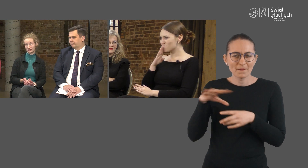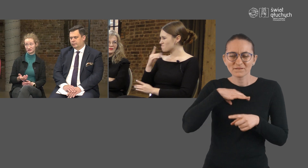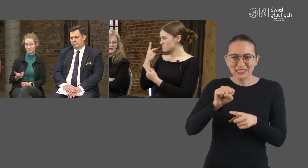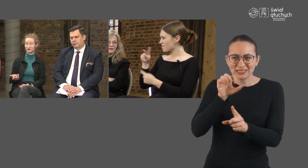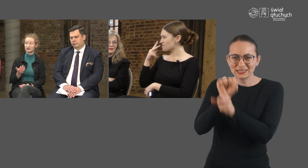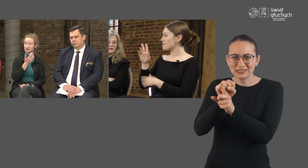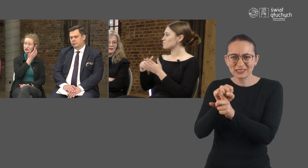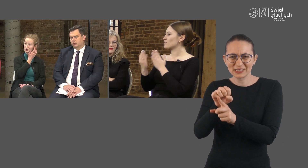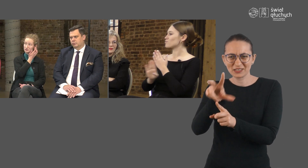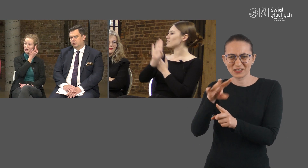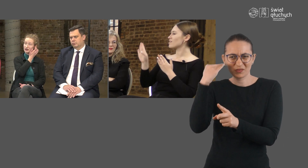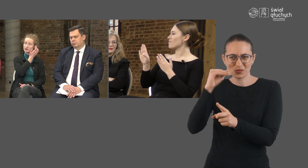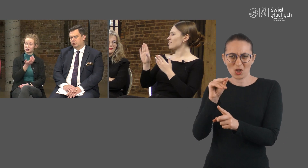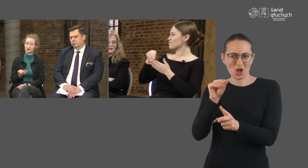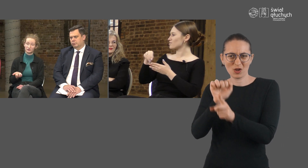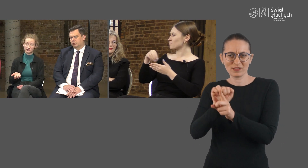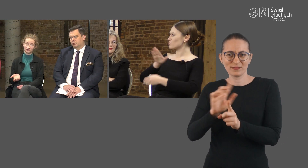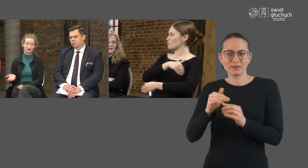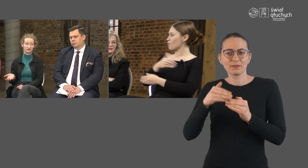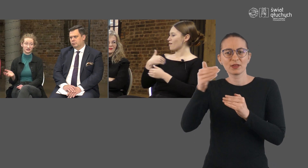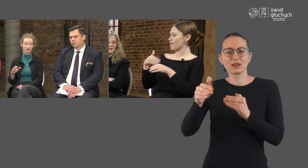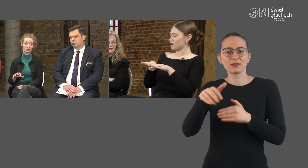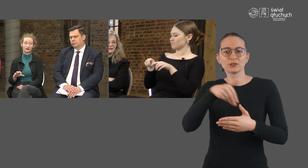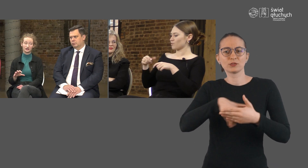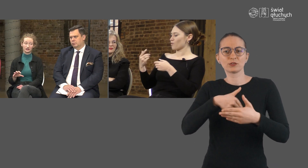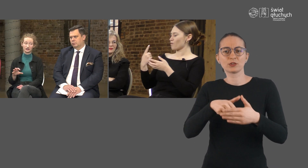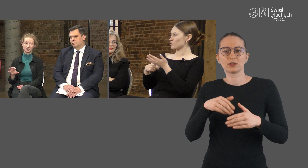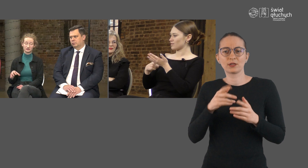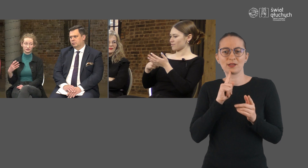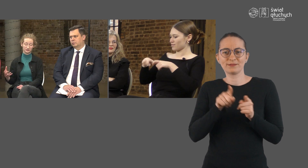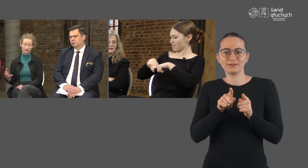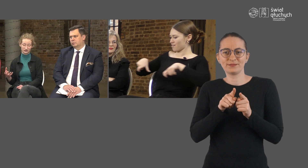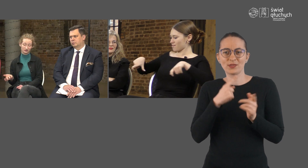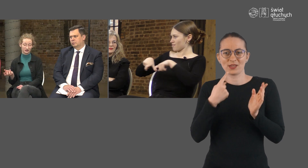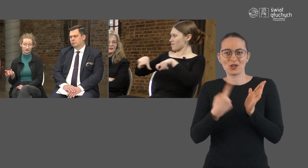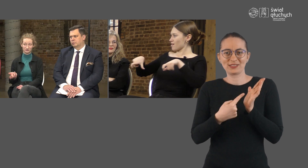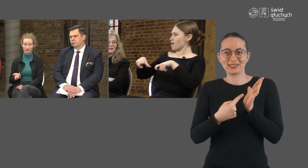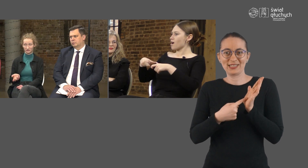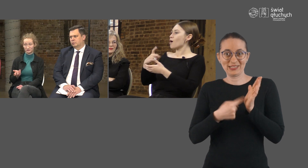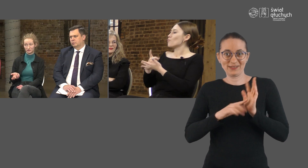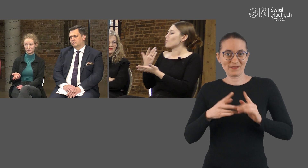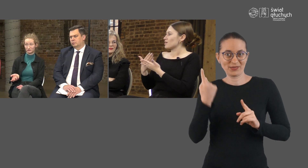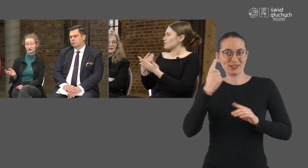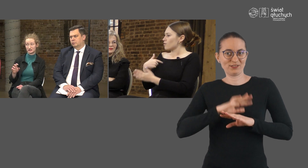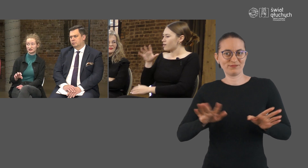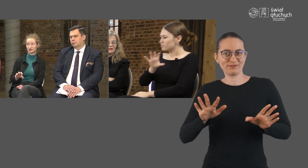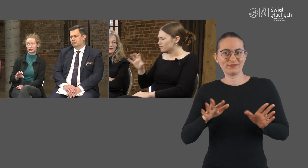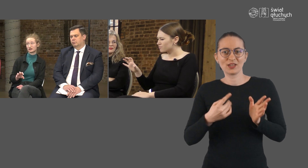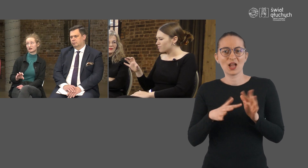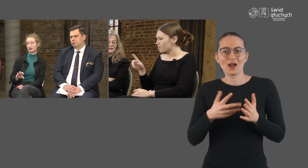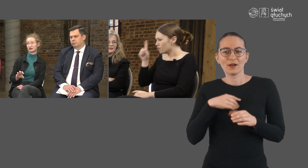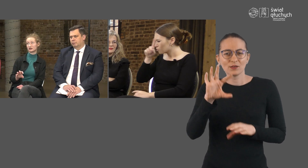w przedstawieniach szkolnych zdarzało się parę razy, że stałam na przykład w ostatnim rzędzie i radziłam sobie jakoś tylko dlatego, że obserwowałam, co robili